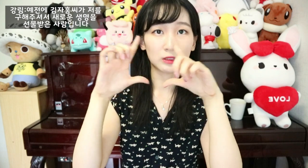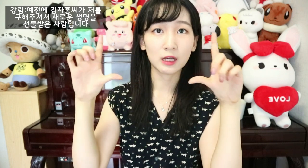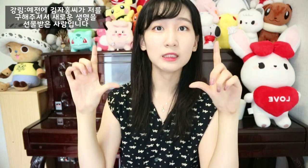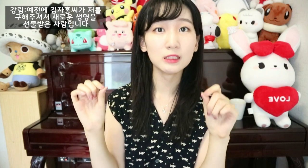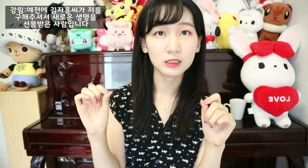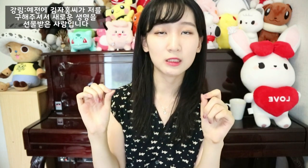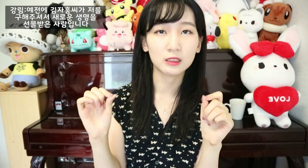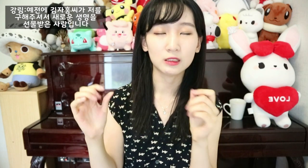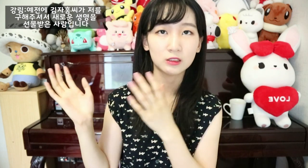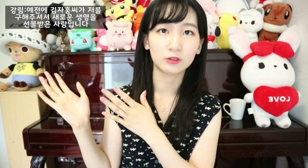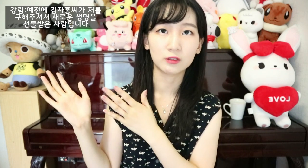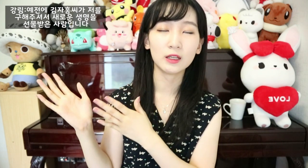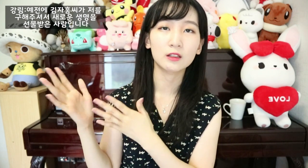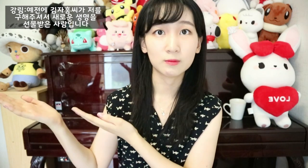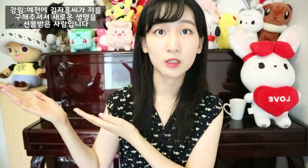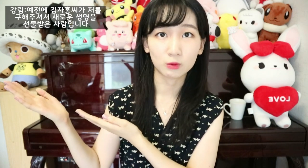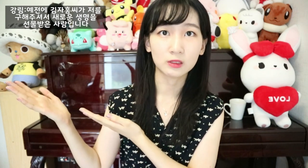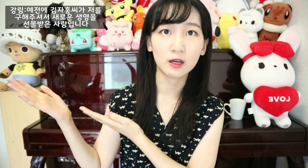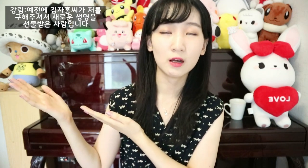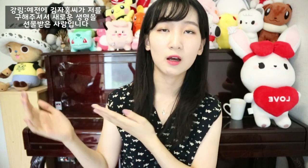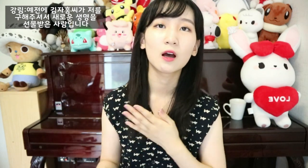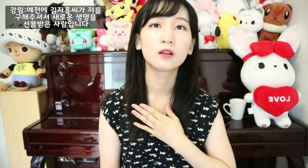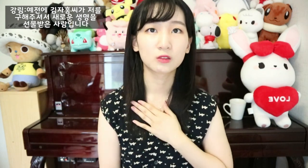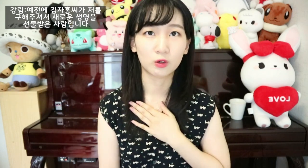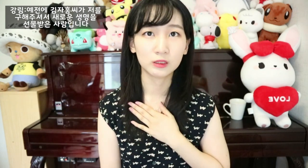씨 사진이 있었는데 김자홍 씨가 저를